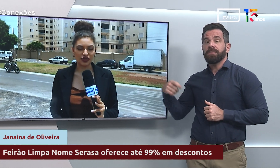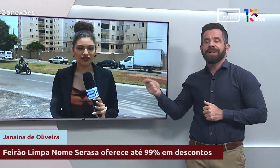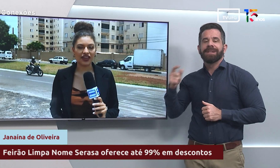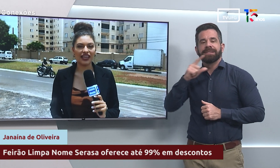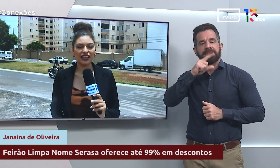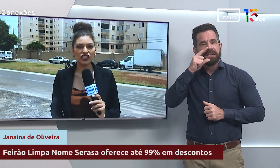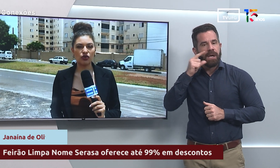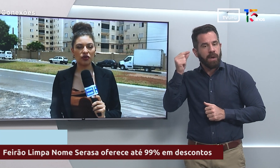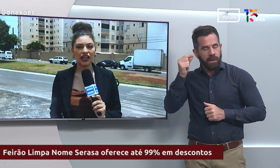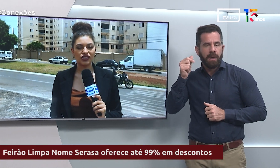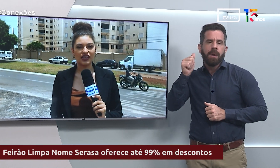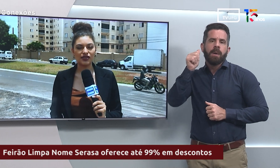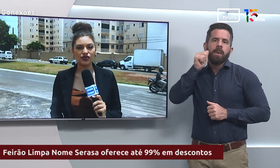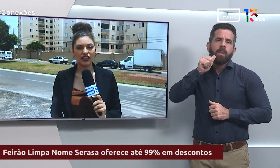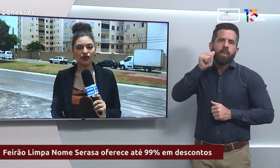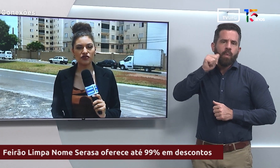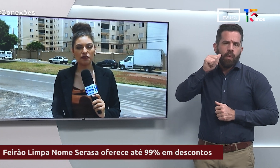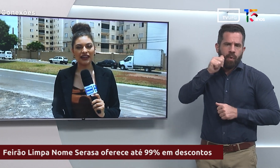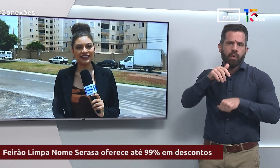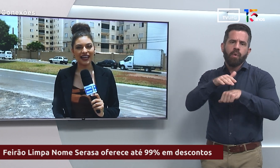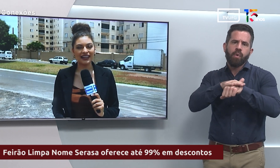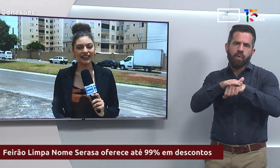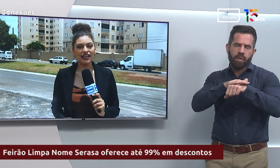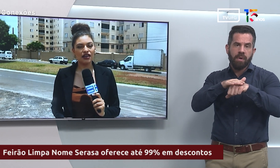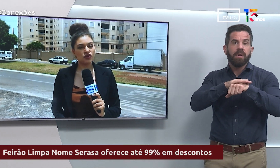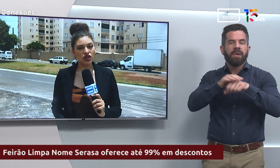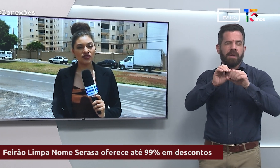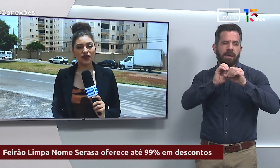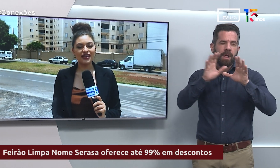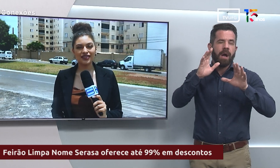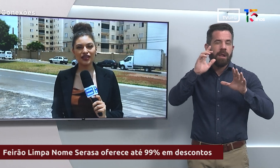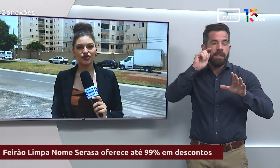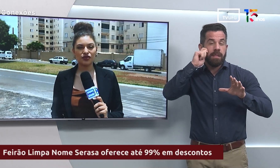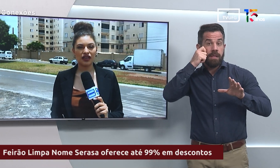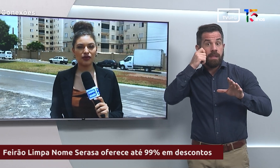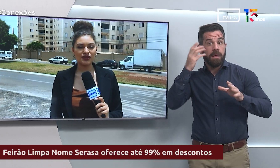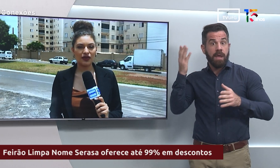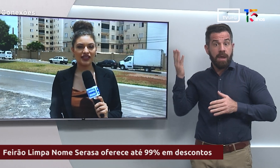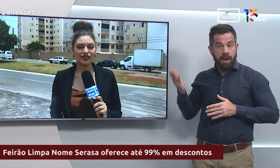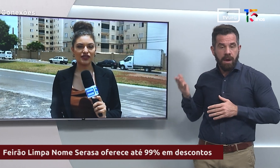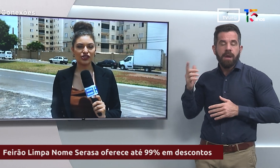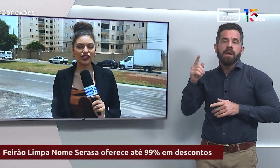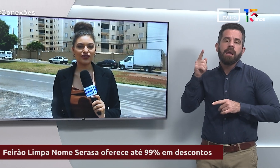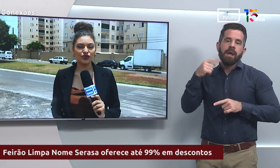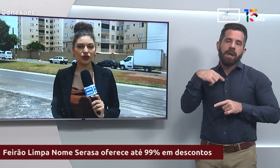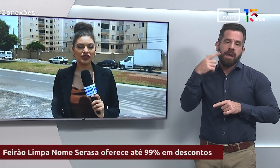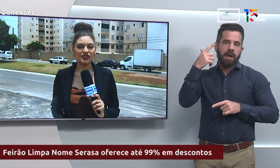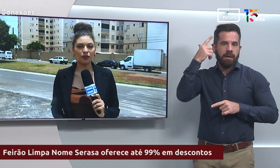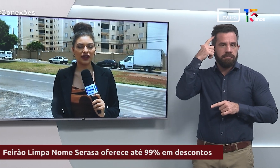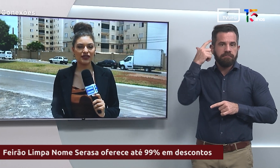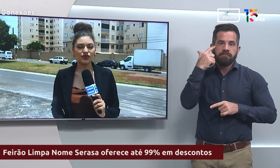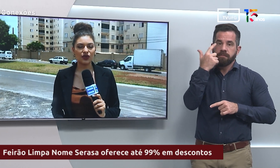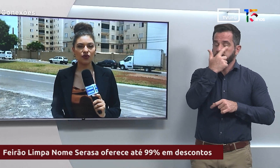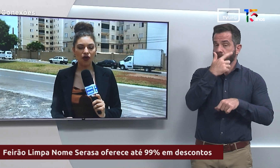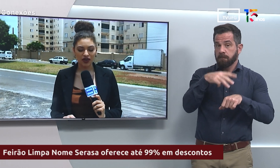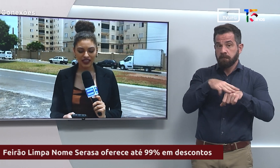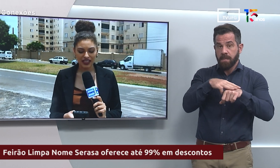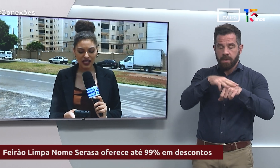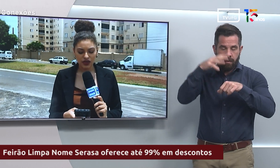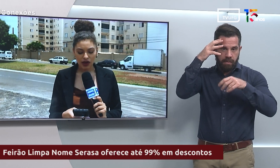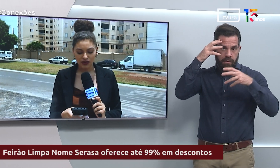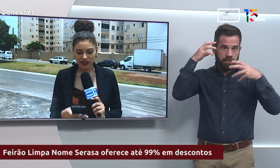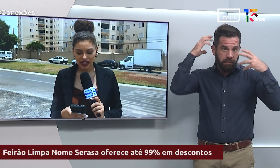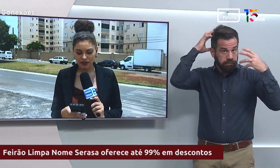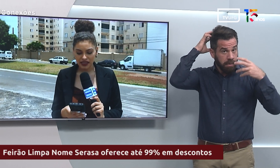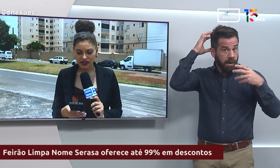Janaína de Oliveira, sou uma mulher de traços negros e pele clara. Meus olhos são castanhos, meus cabelos são castanhos cacheados e hoje estão presos em um coque